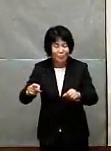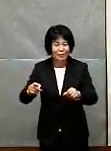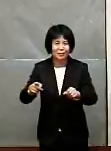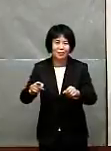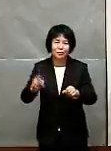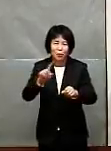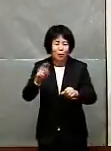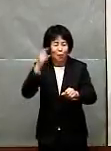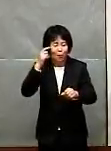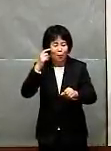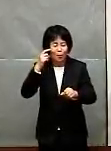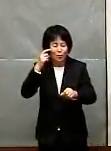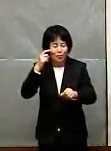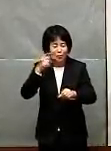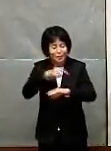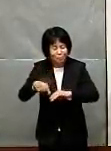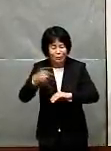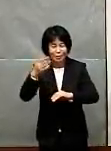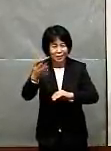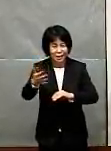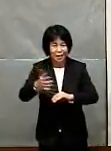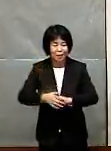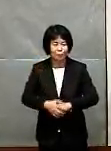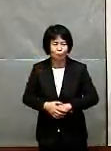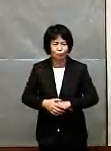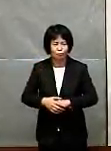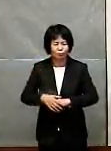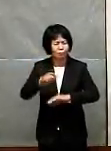はそうですね、